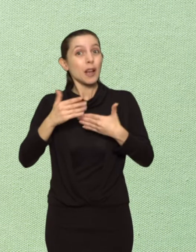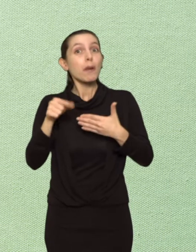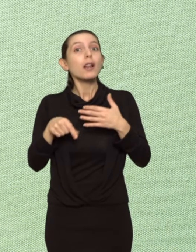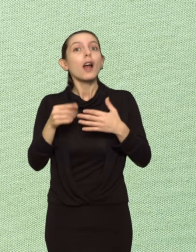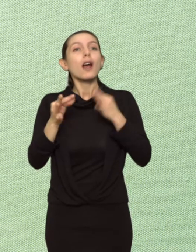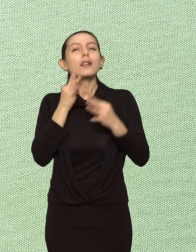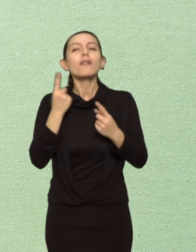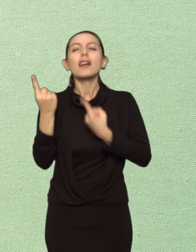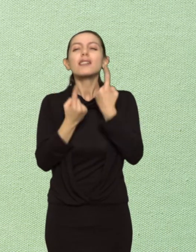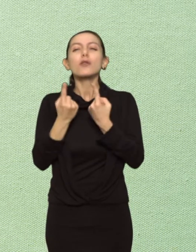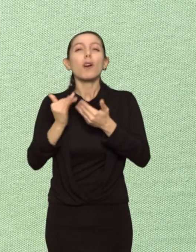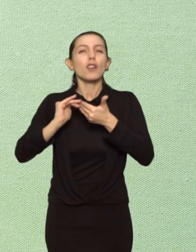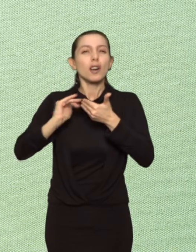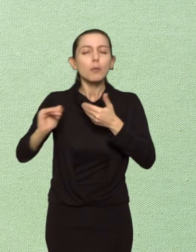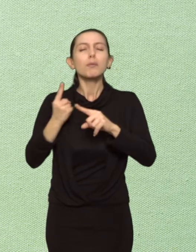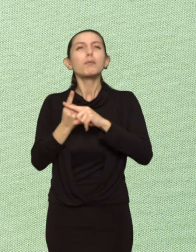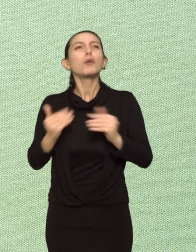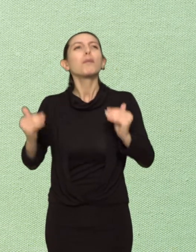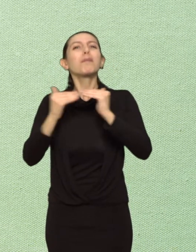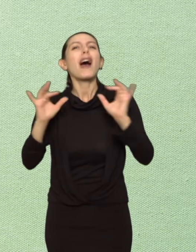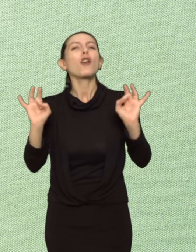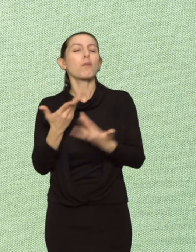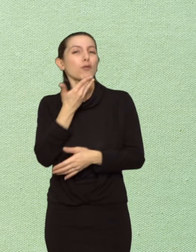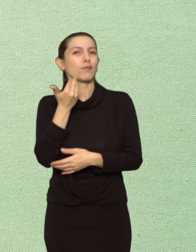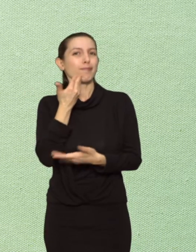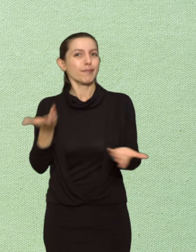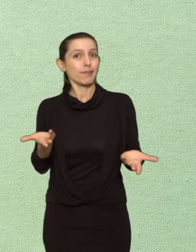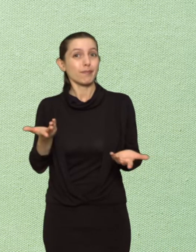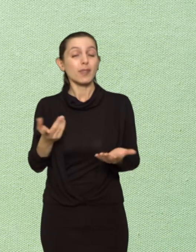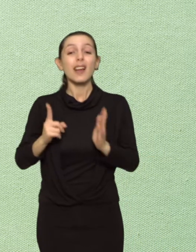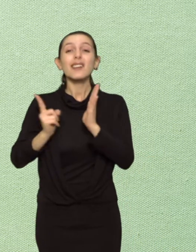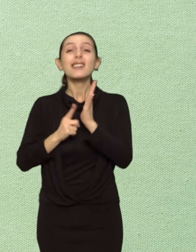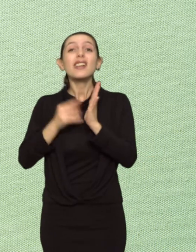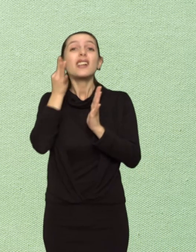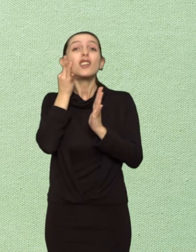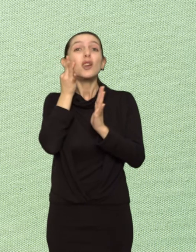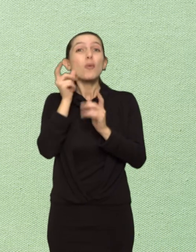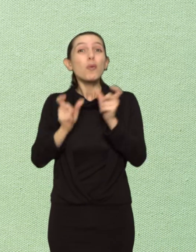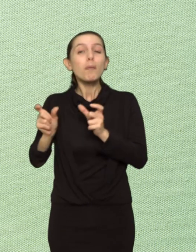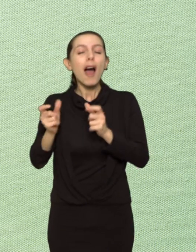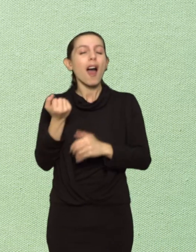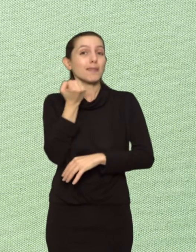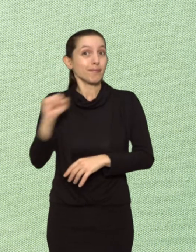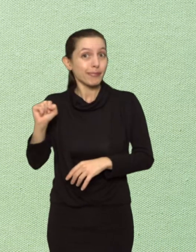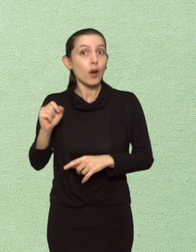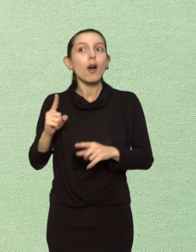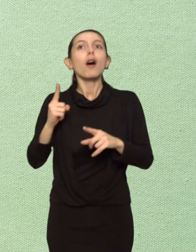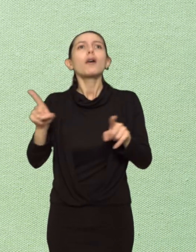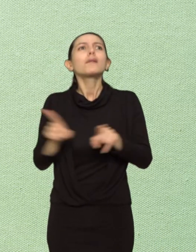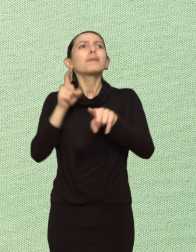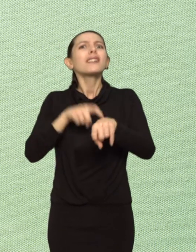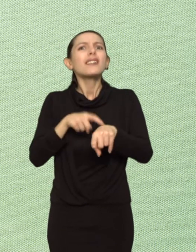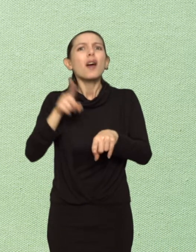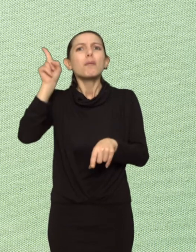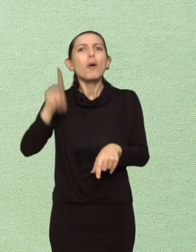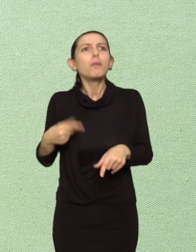di discriminazione, di mancanza di pari opportunità, di violazione di diritti umani e nello stesso tempo di impossibilità ad